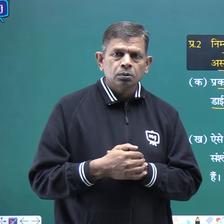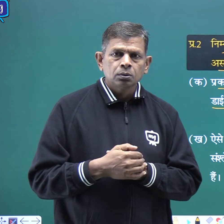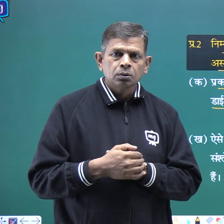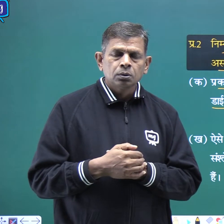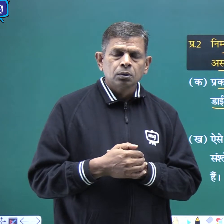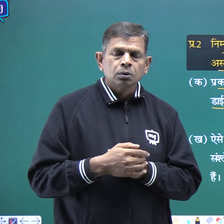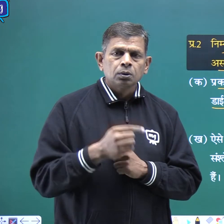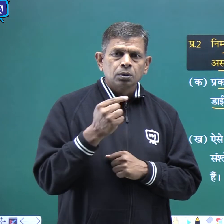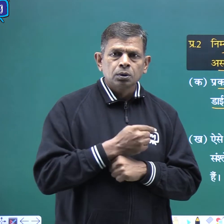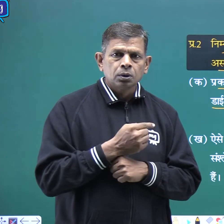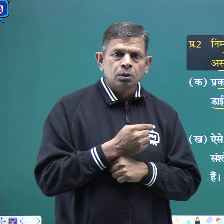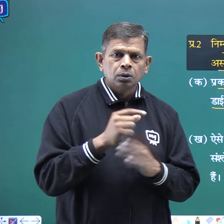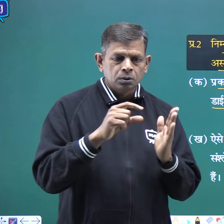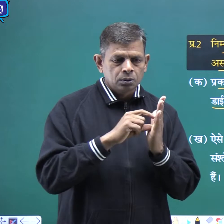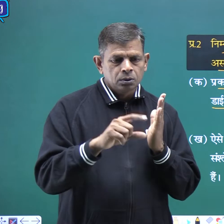क्या ये बात सही है?